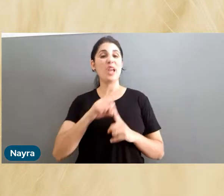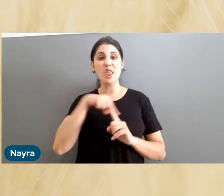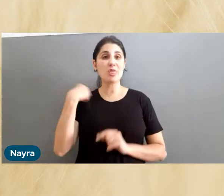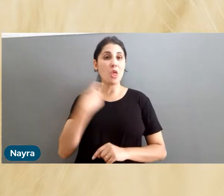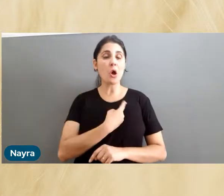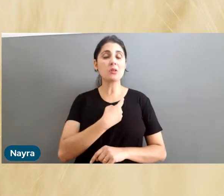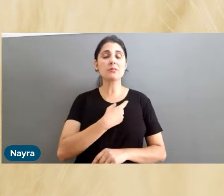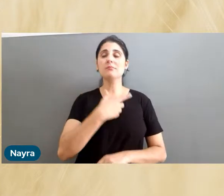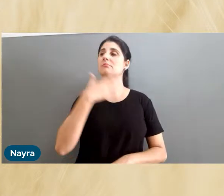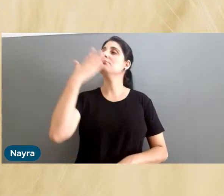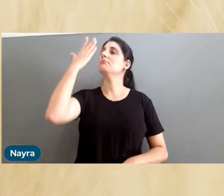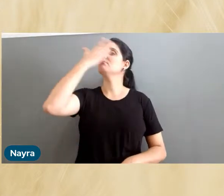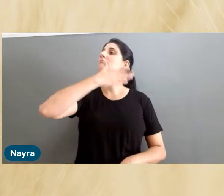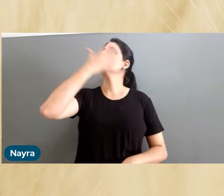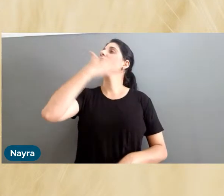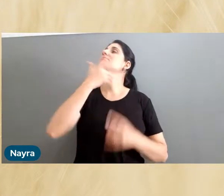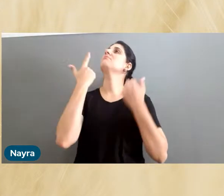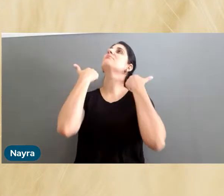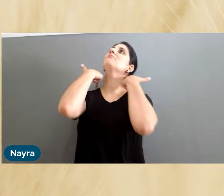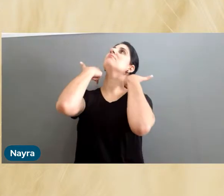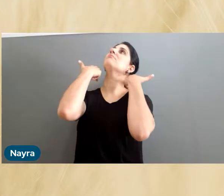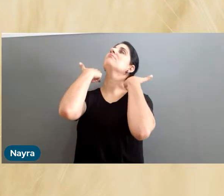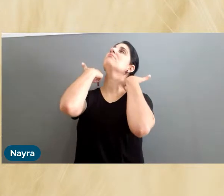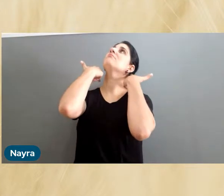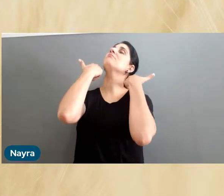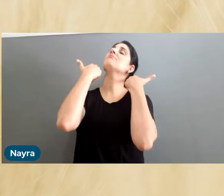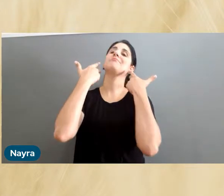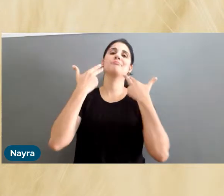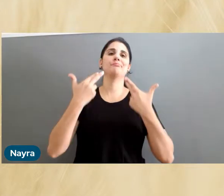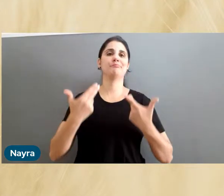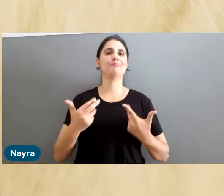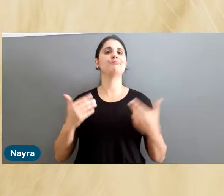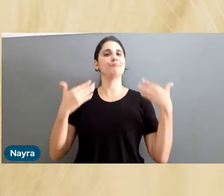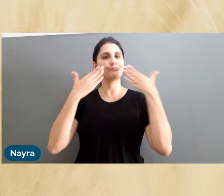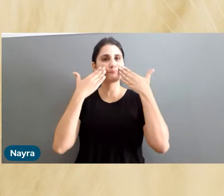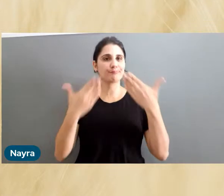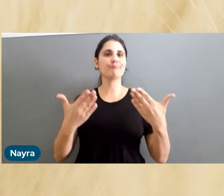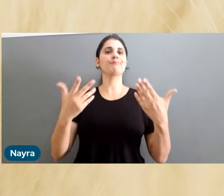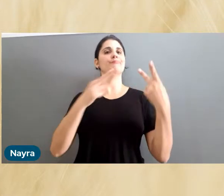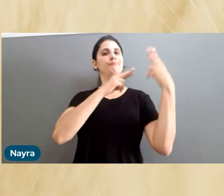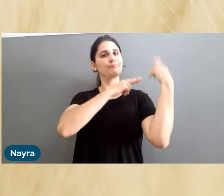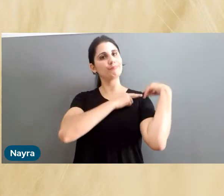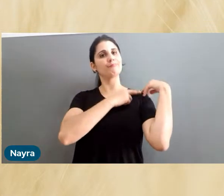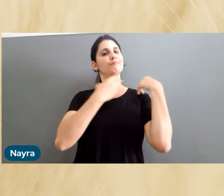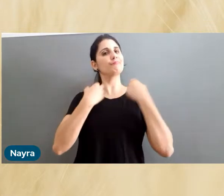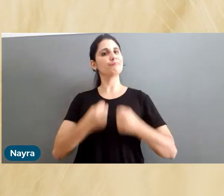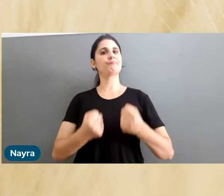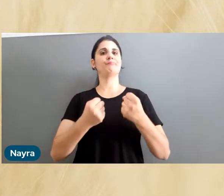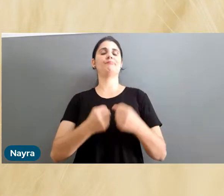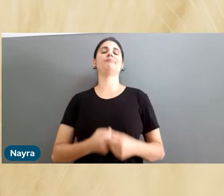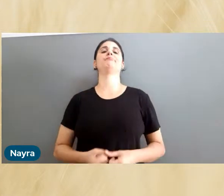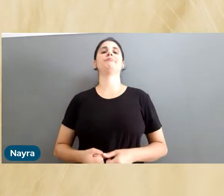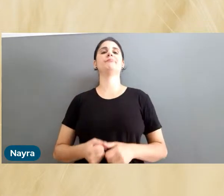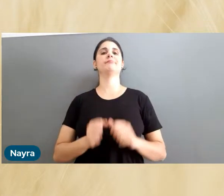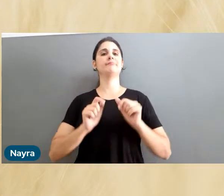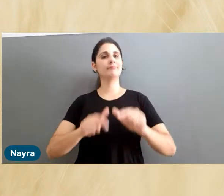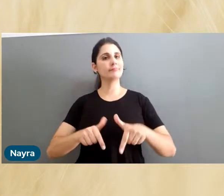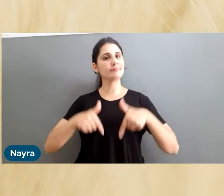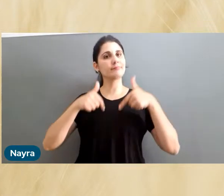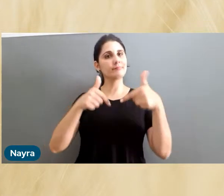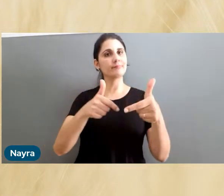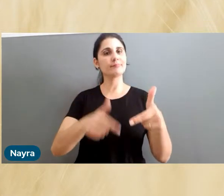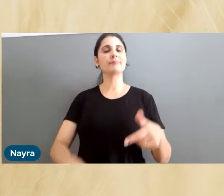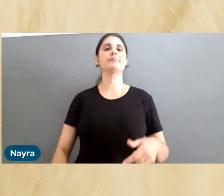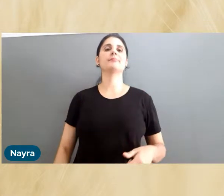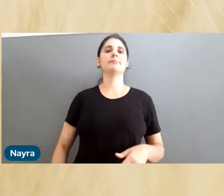aquilo que nos compete fazer pessoalmente. Aquela atribuição, aquela tarefa, aquele